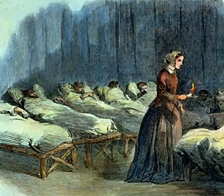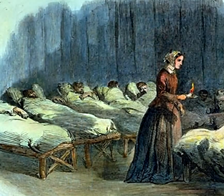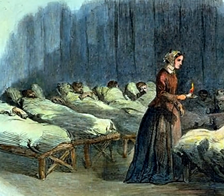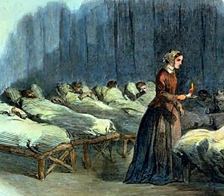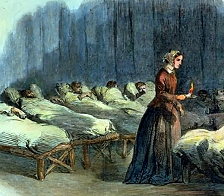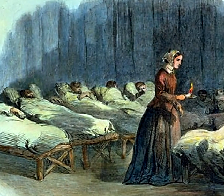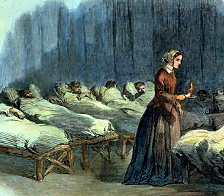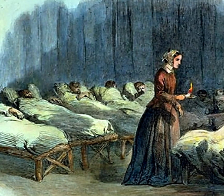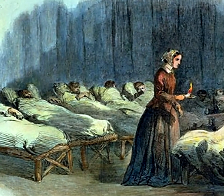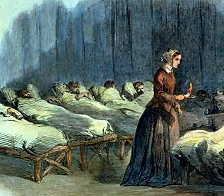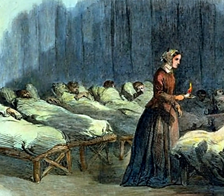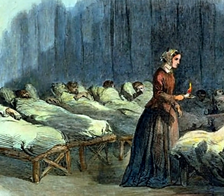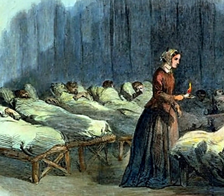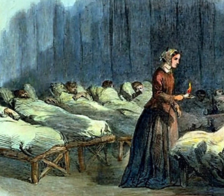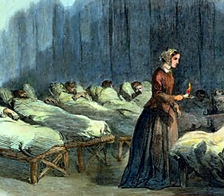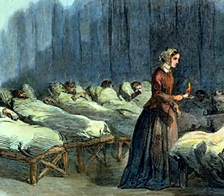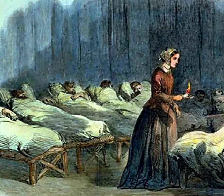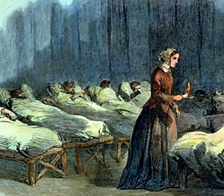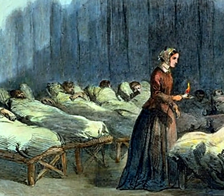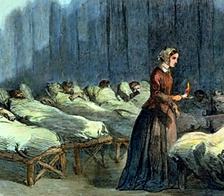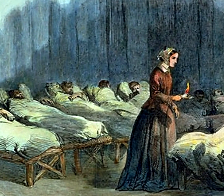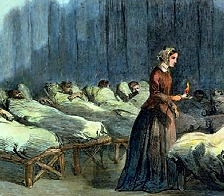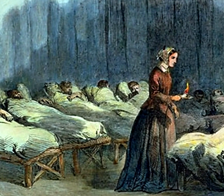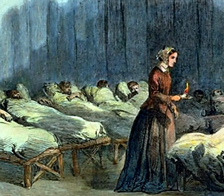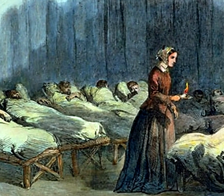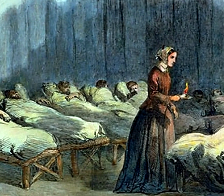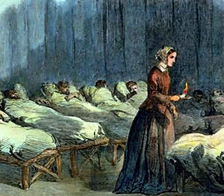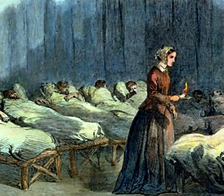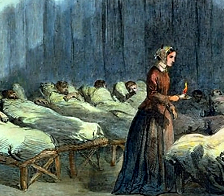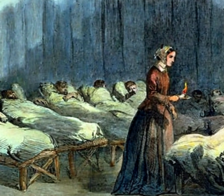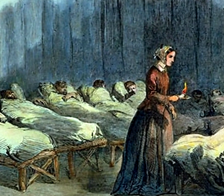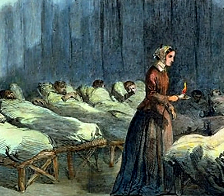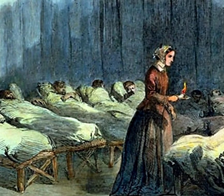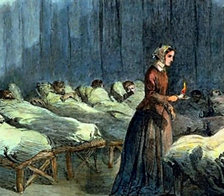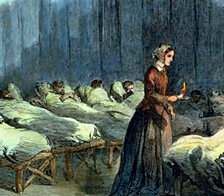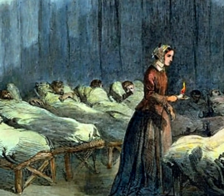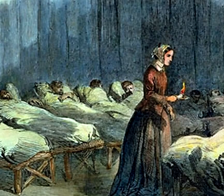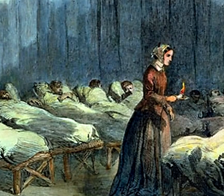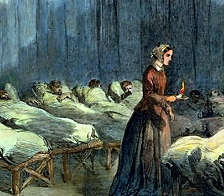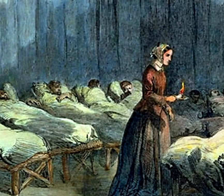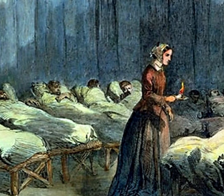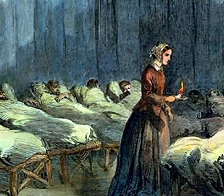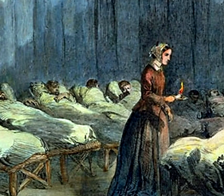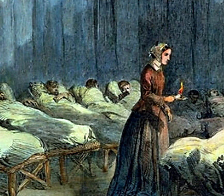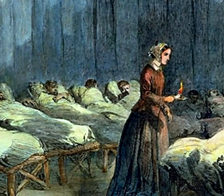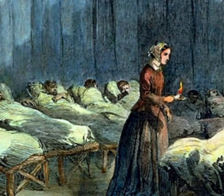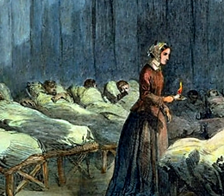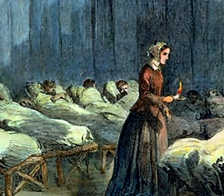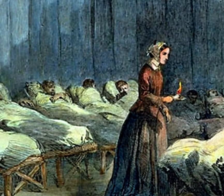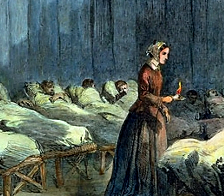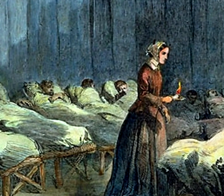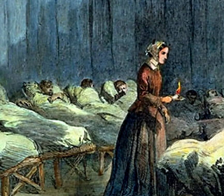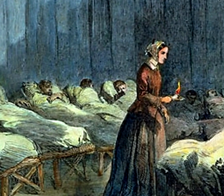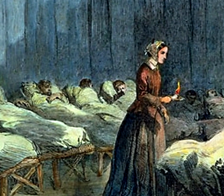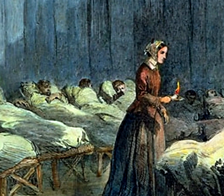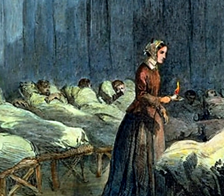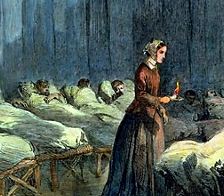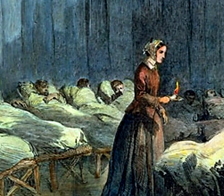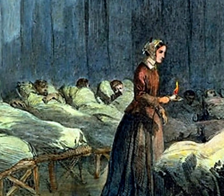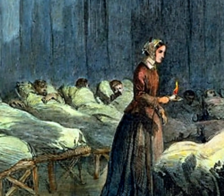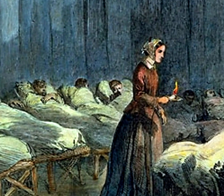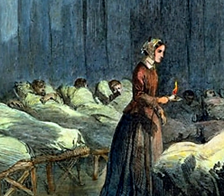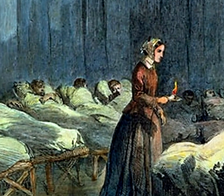enfermera que trabajó mucho en época de guerra y que después de contraer cólera como resultado de su asistencia a